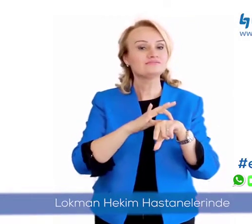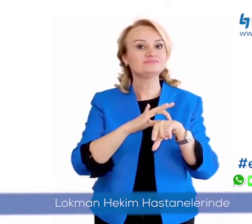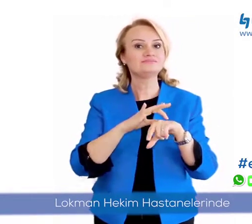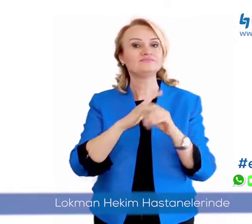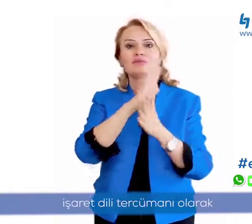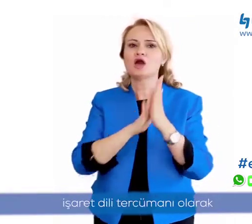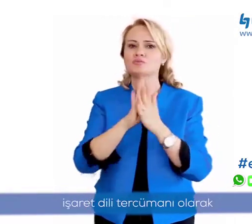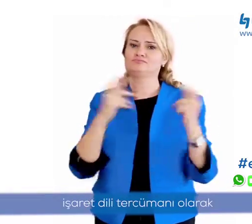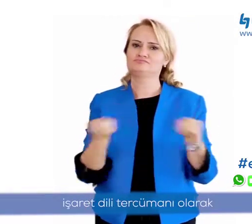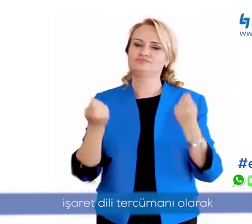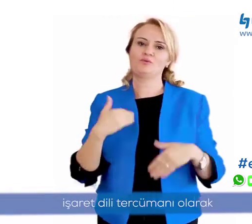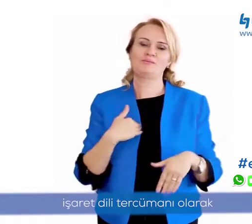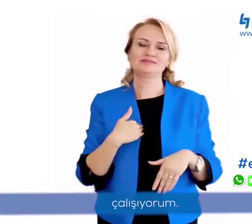işaret dili tercümanı olarak çalışıyorum.